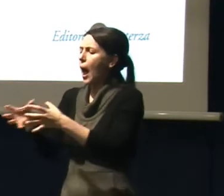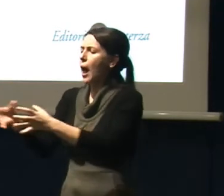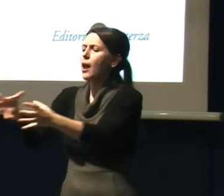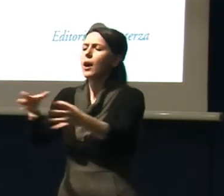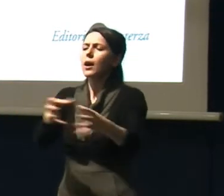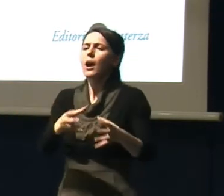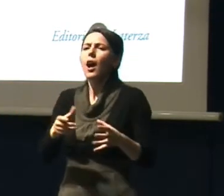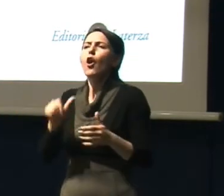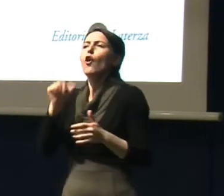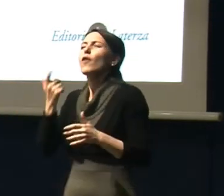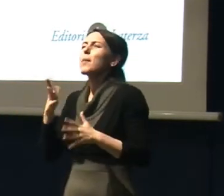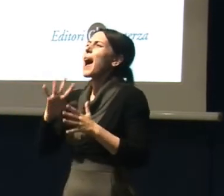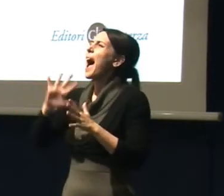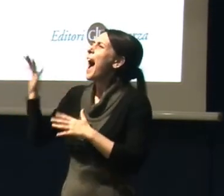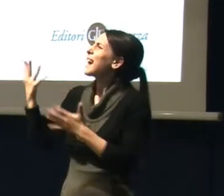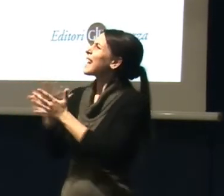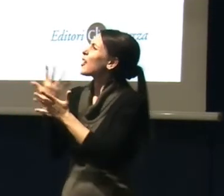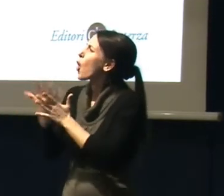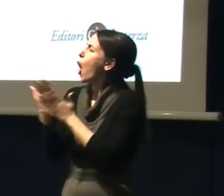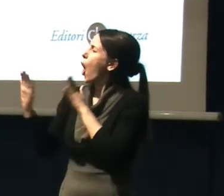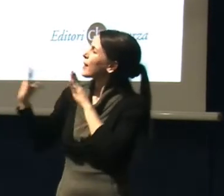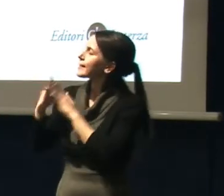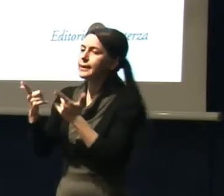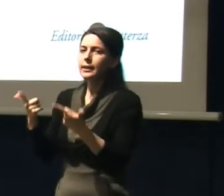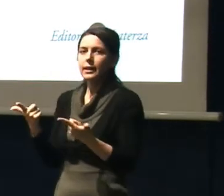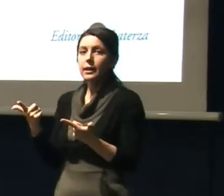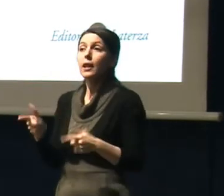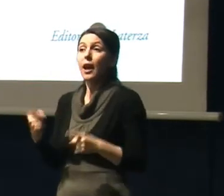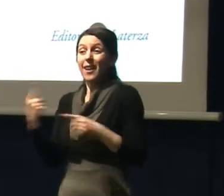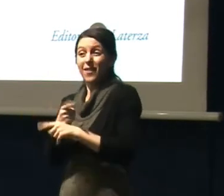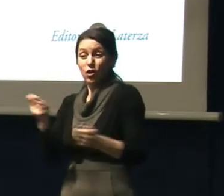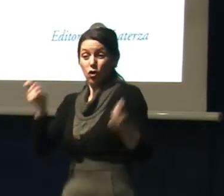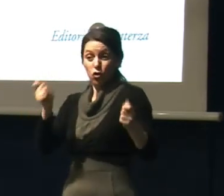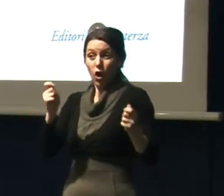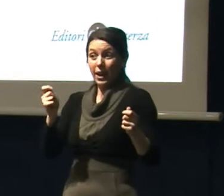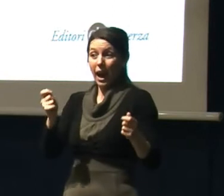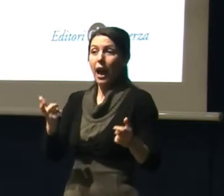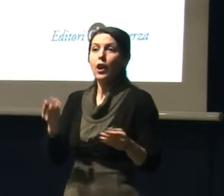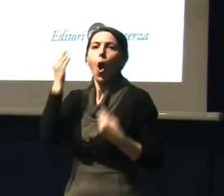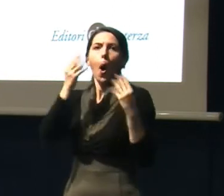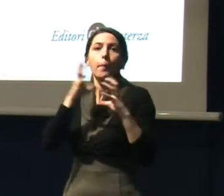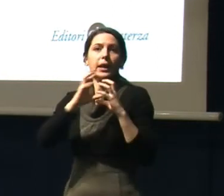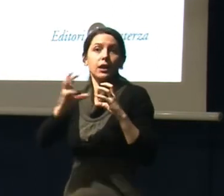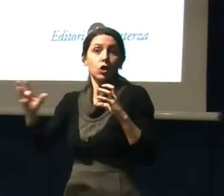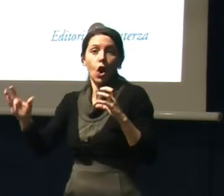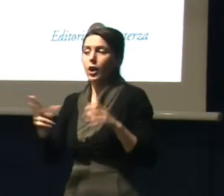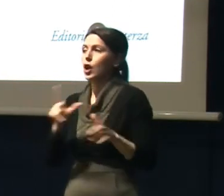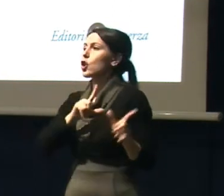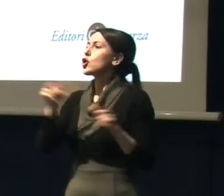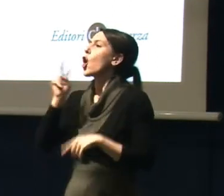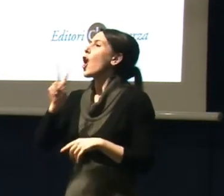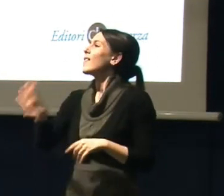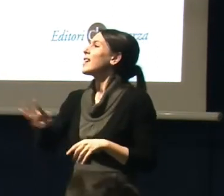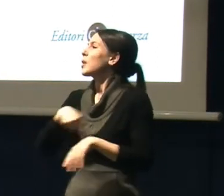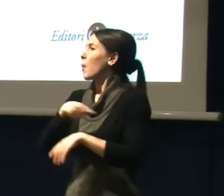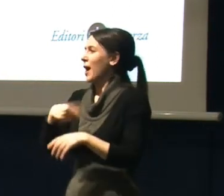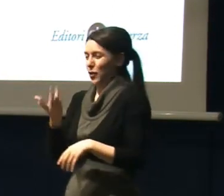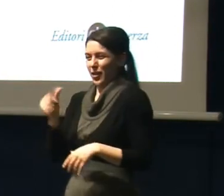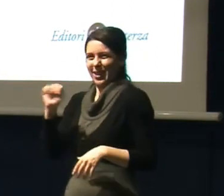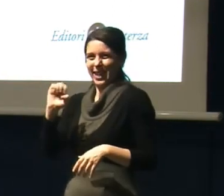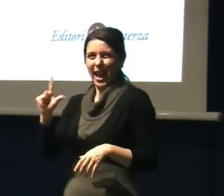esposti alle altre notizie mentre invece leggendo un giornale si vedono tante opinioni il sole 24 ore stefano